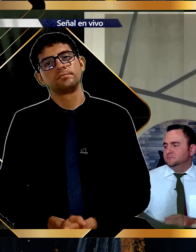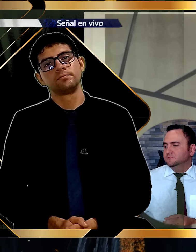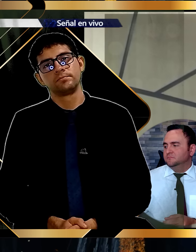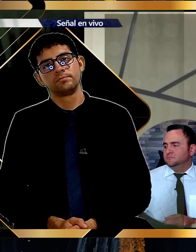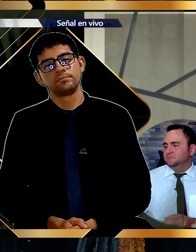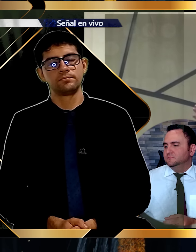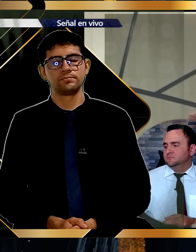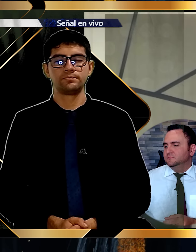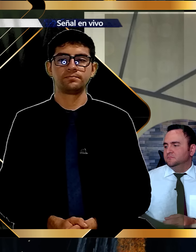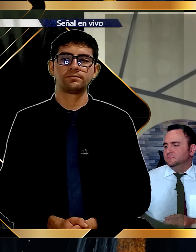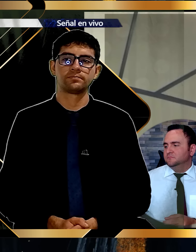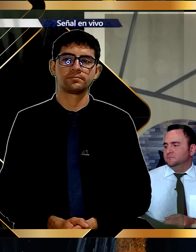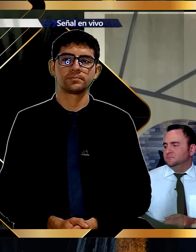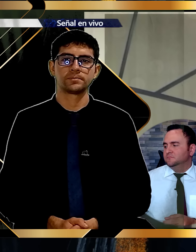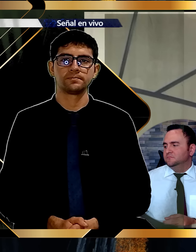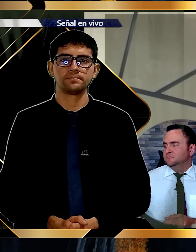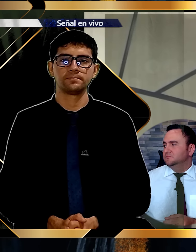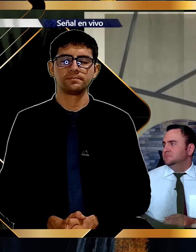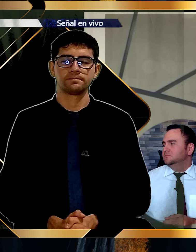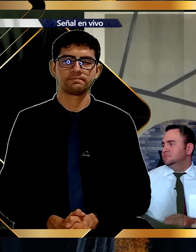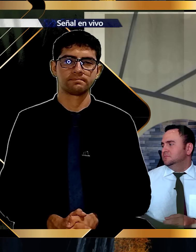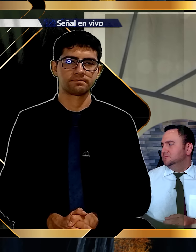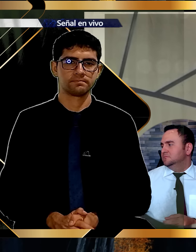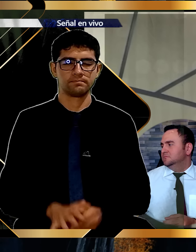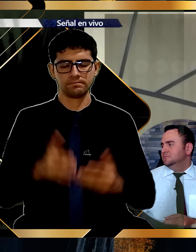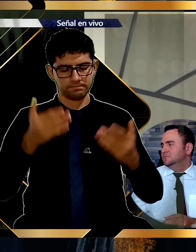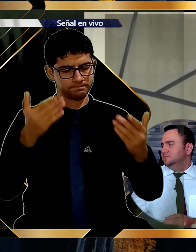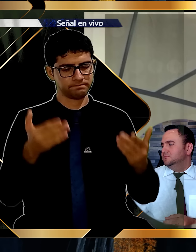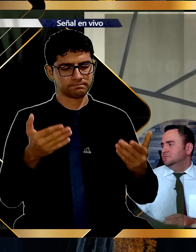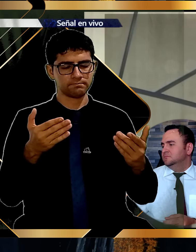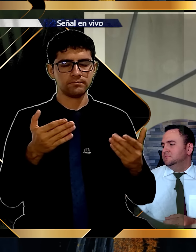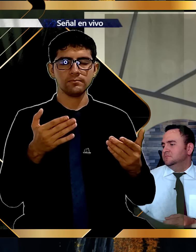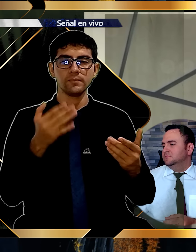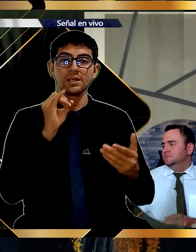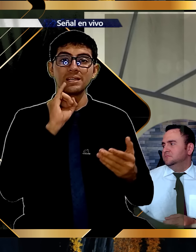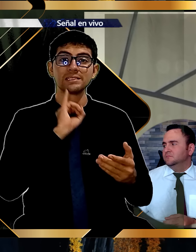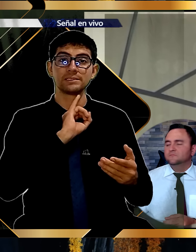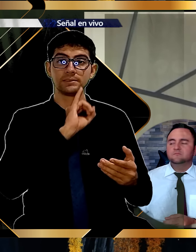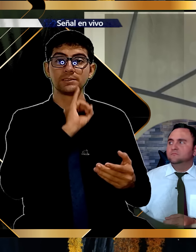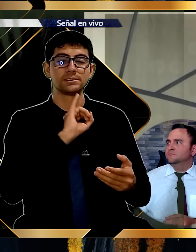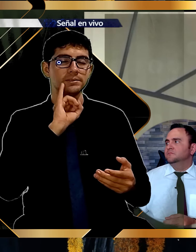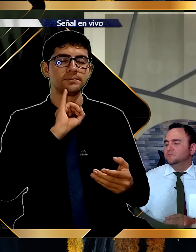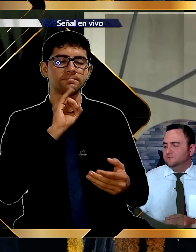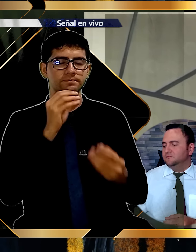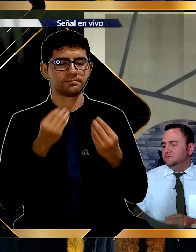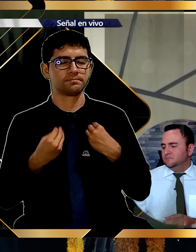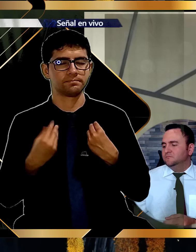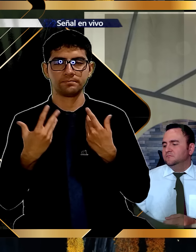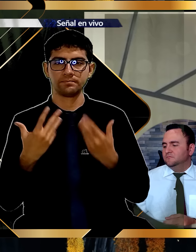este cuadro de Israel, eso que está pasando ahora no es ni la mitad de lo que le va a pasar.